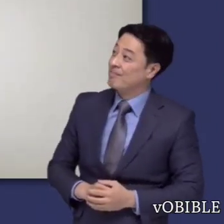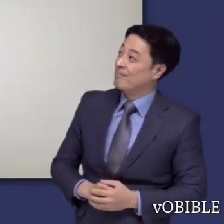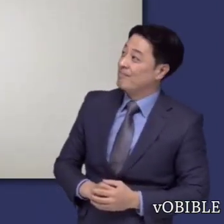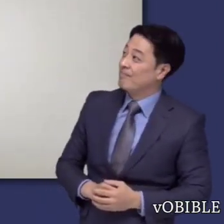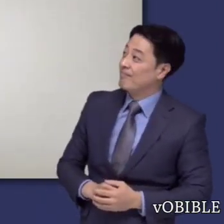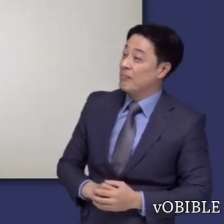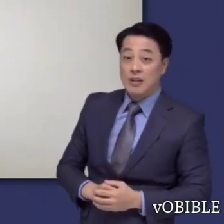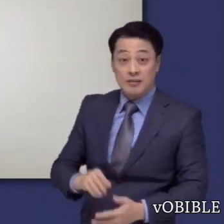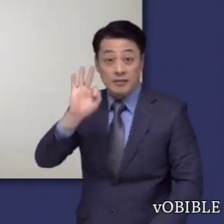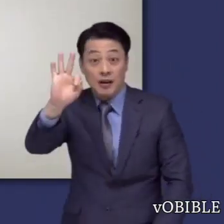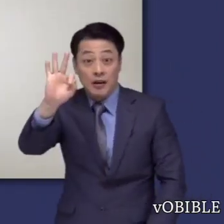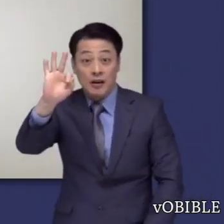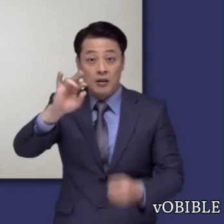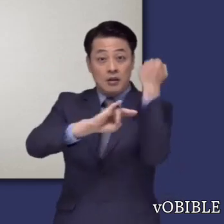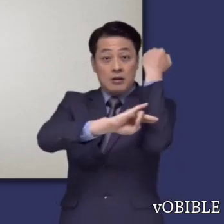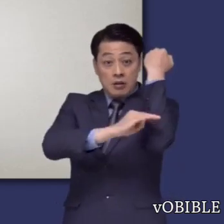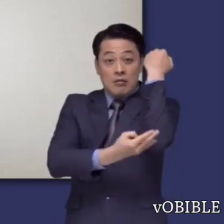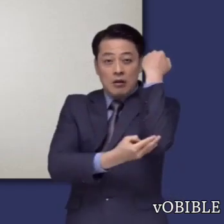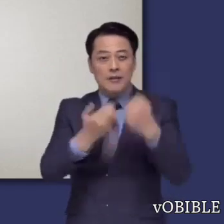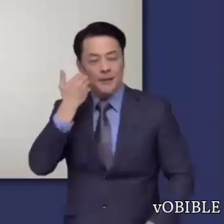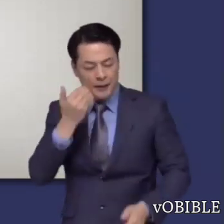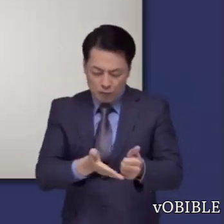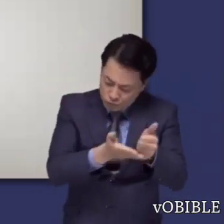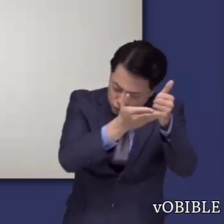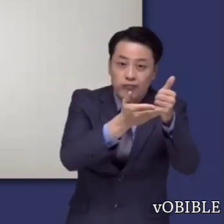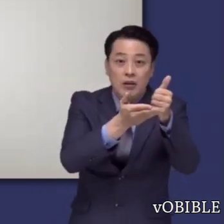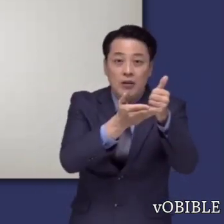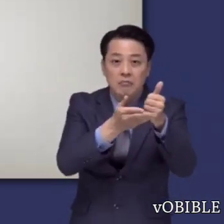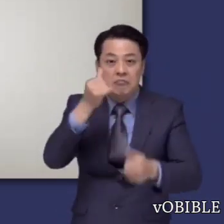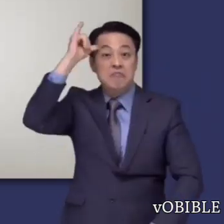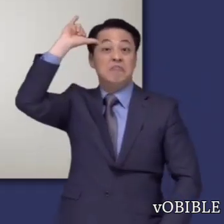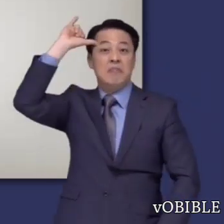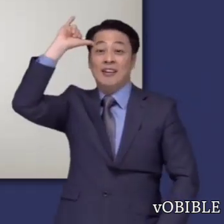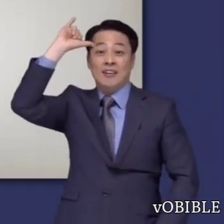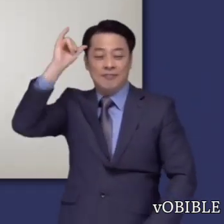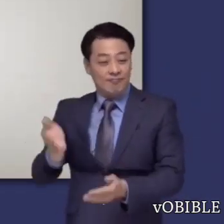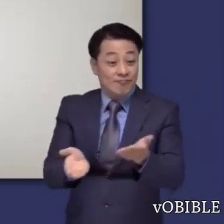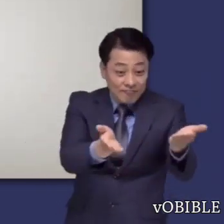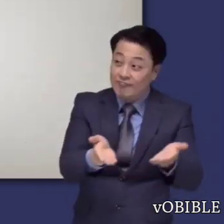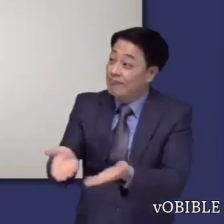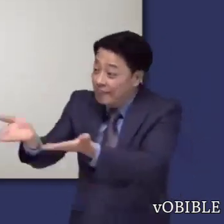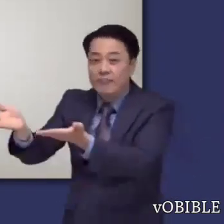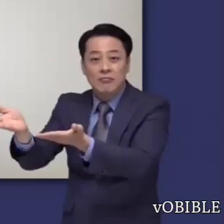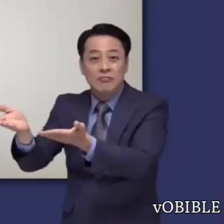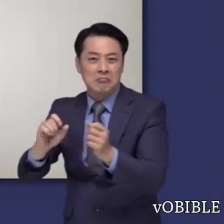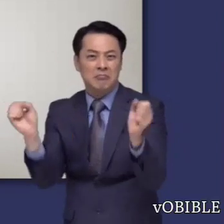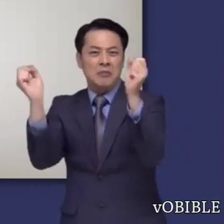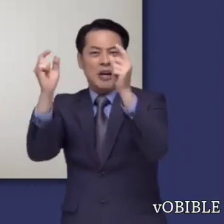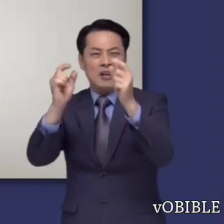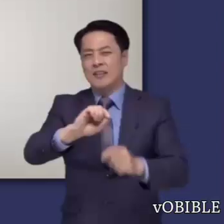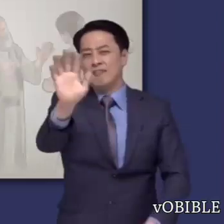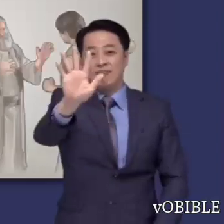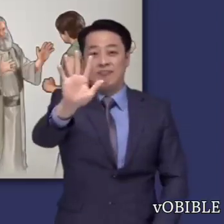第三章，保罗提醒克里特的基督徒要服从政府，要通情达理，